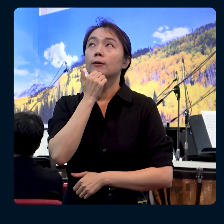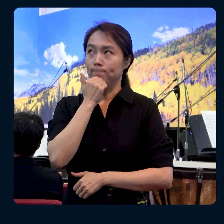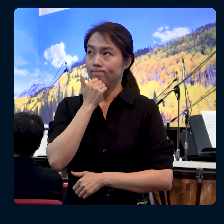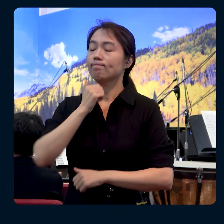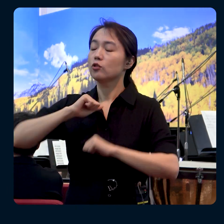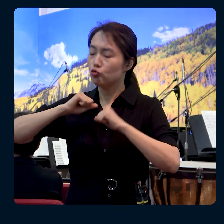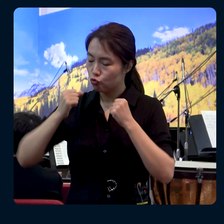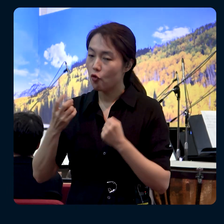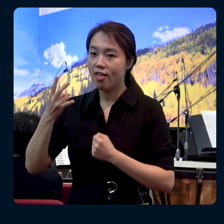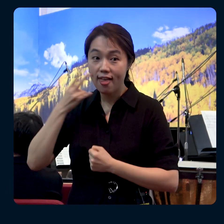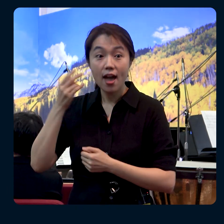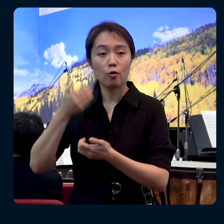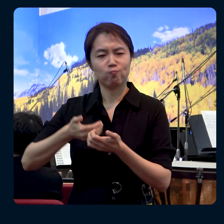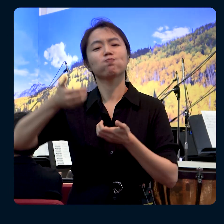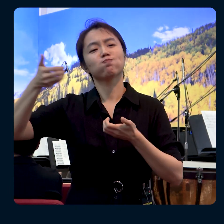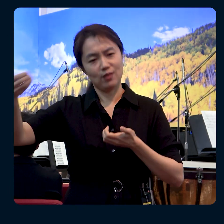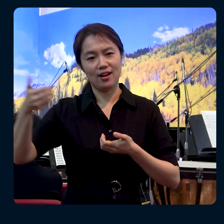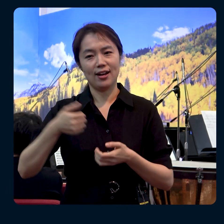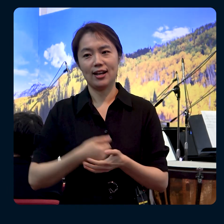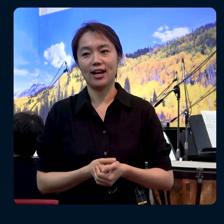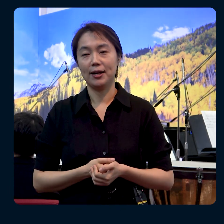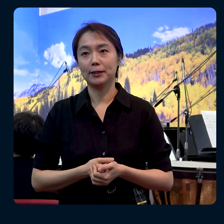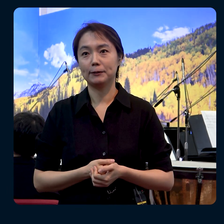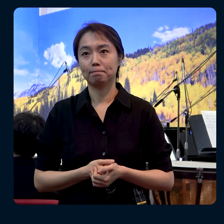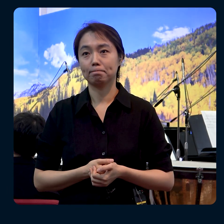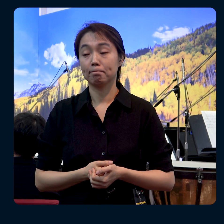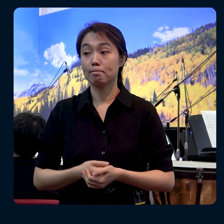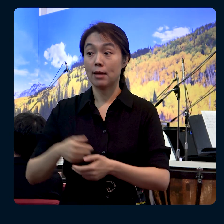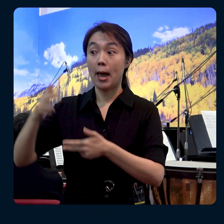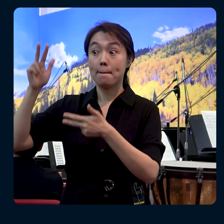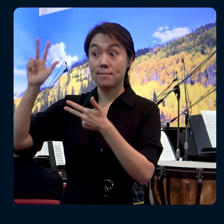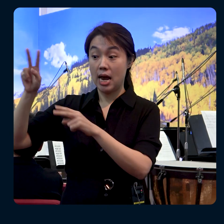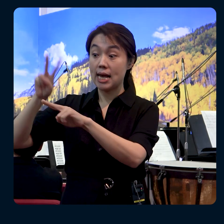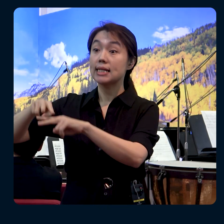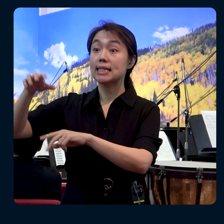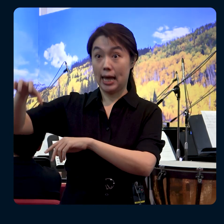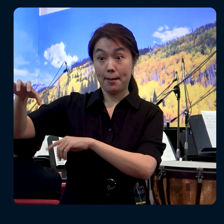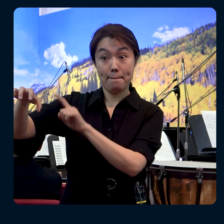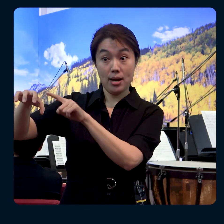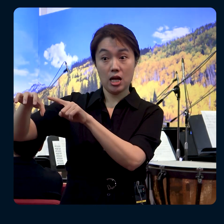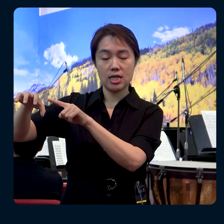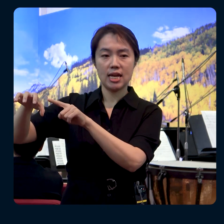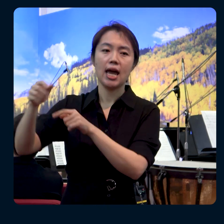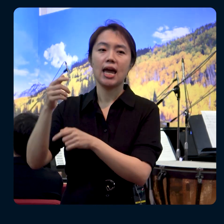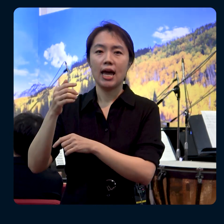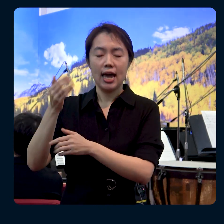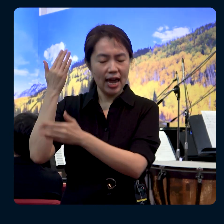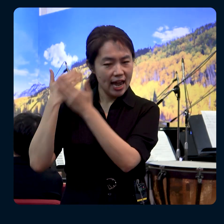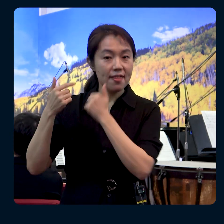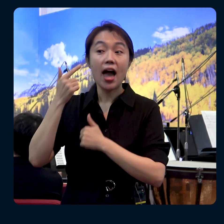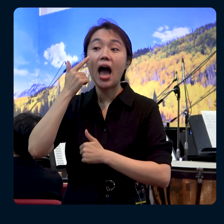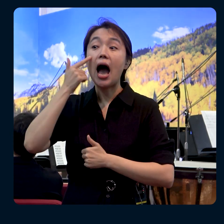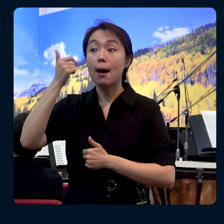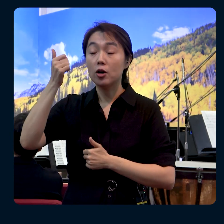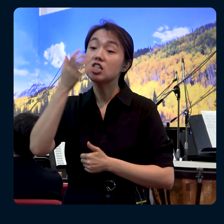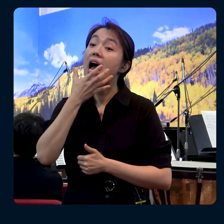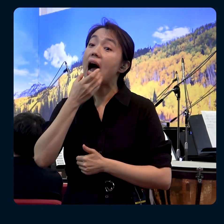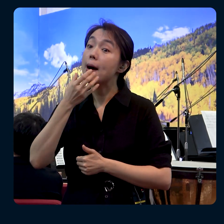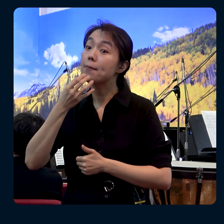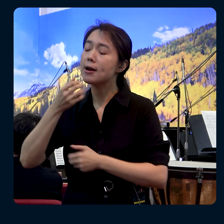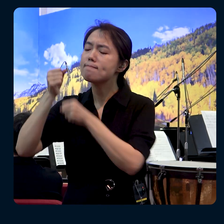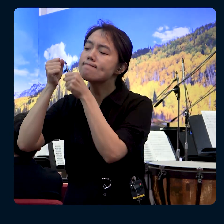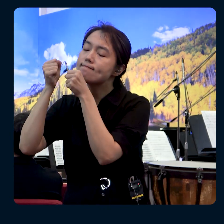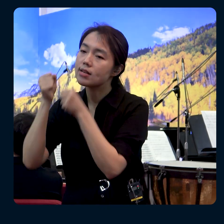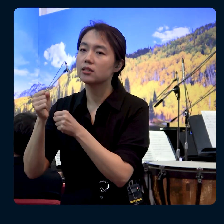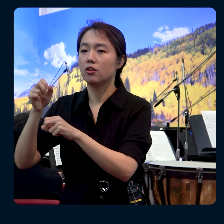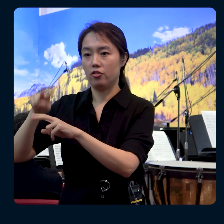올라간 것입니다. 이 브엘세바라는 곳은요, 아버지 아브라함이 한때 정착했던 곳입니다.